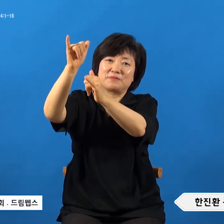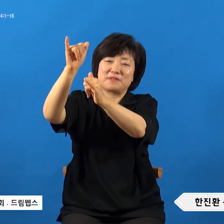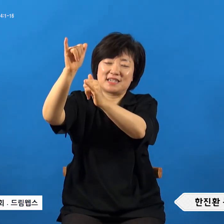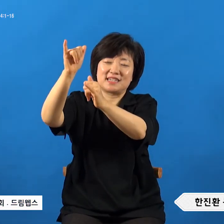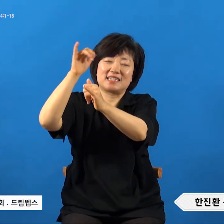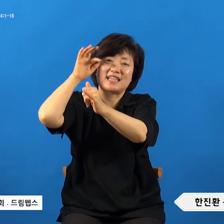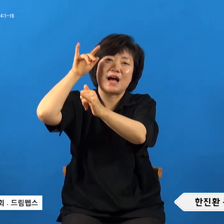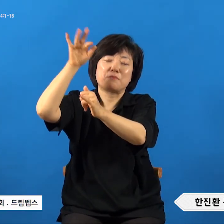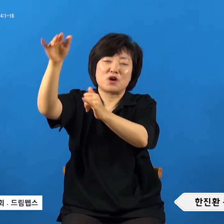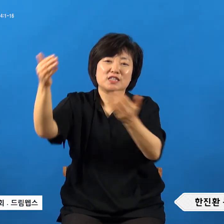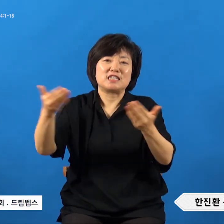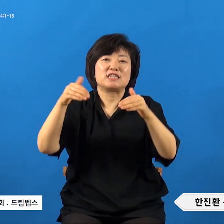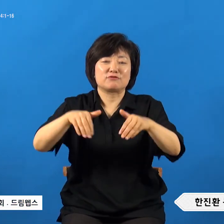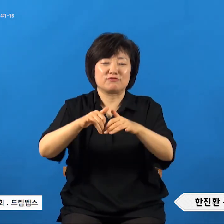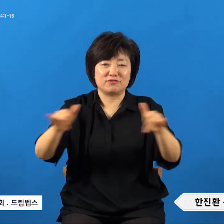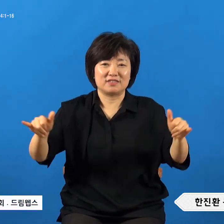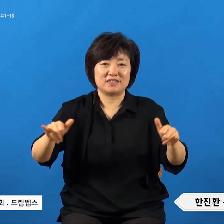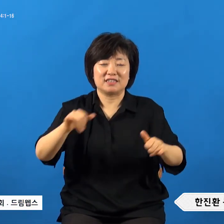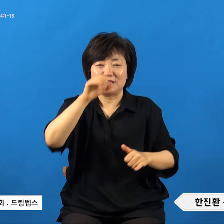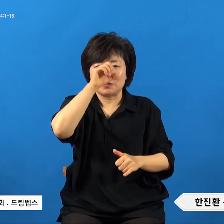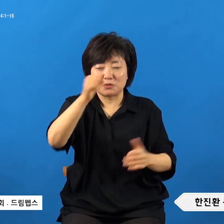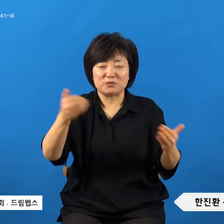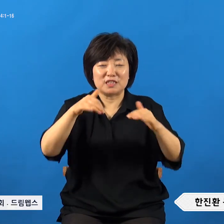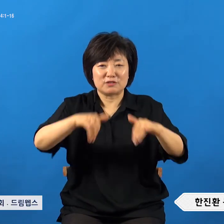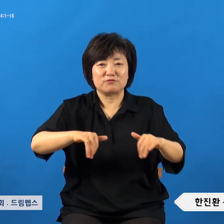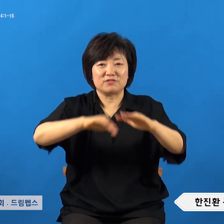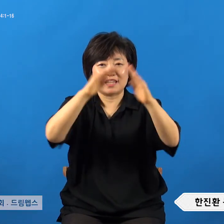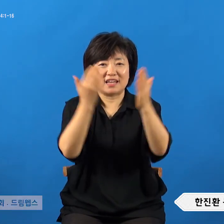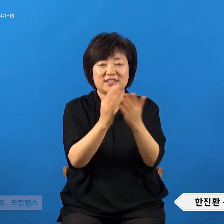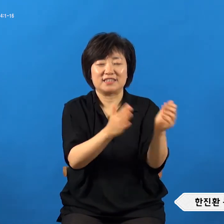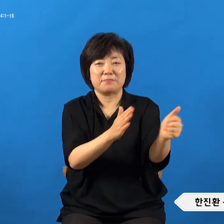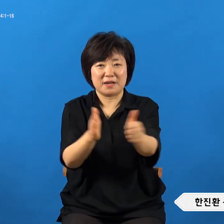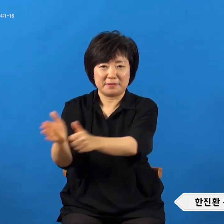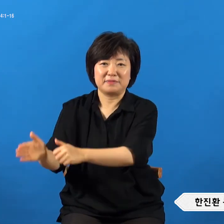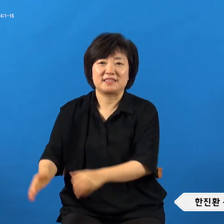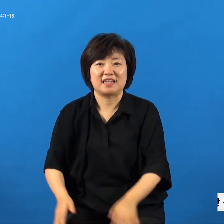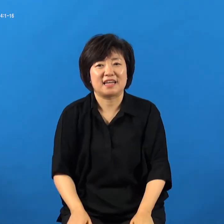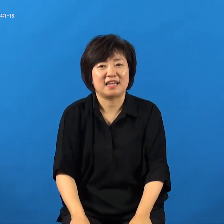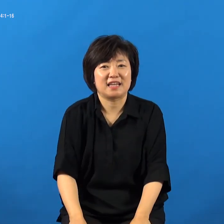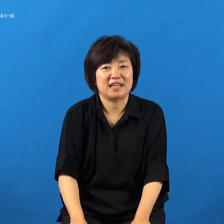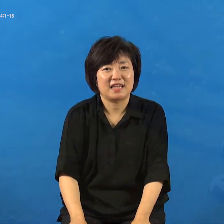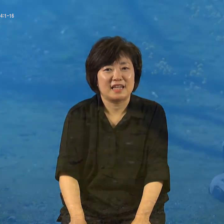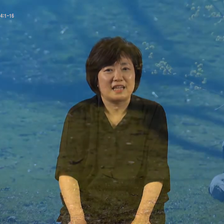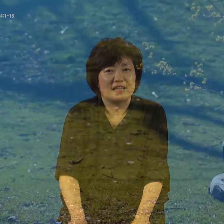사모하는 일꾼들, 좋은 일꾼들 다 되시기를 간절히 기원합니다.